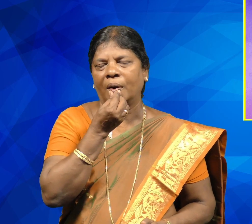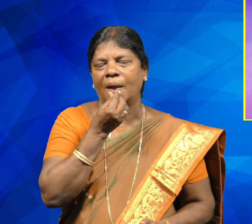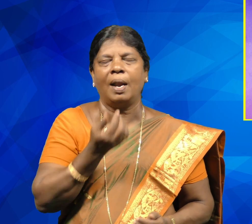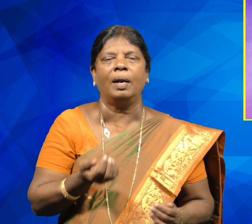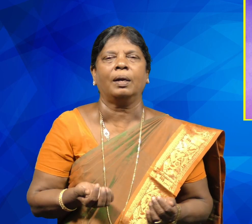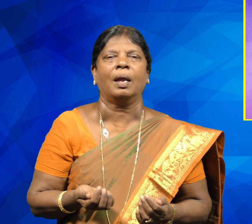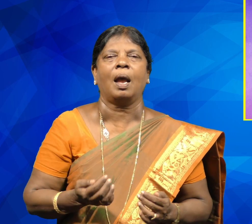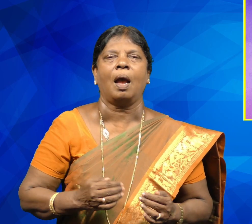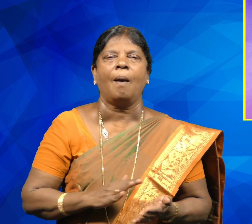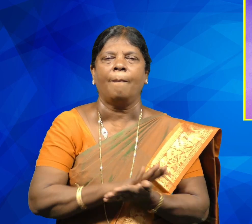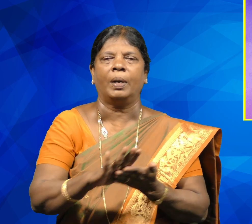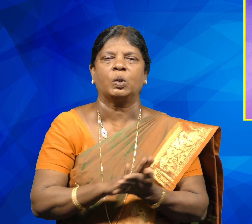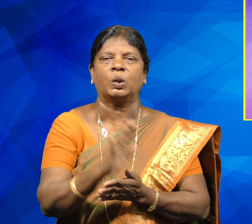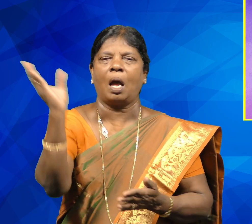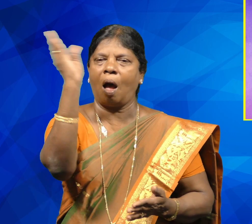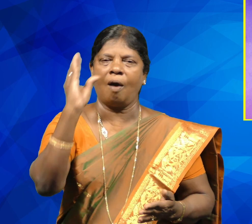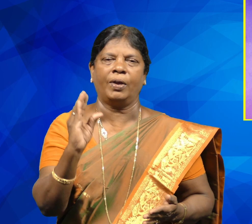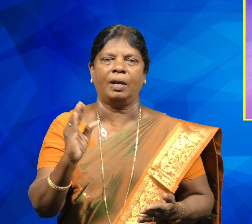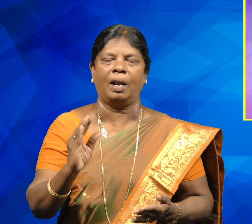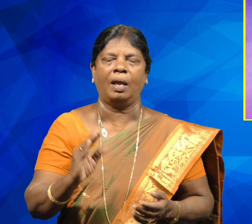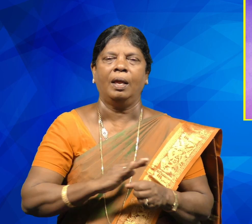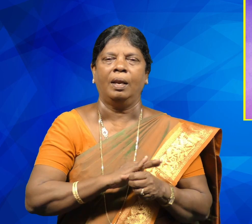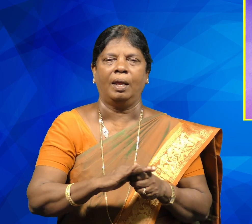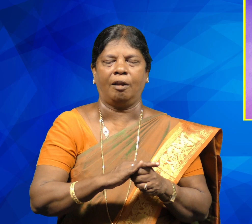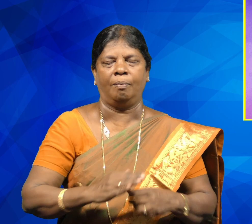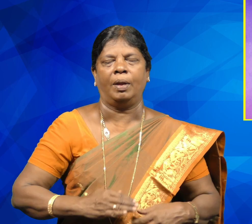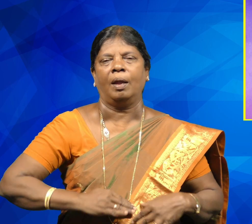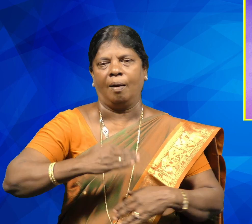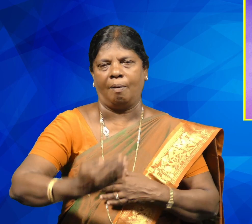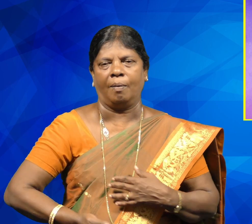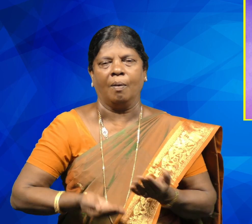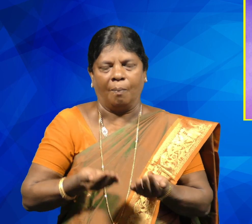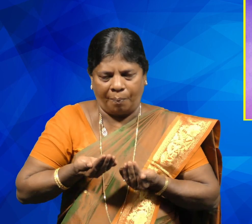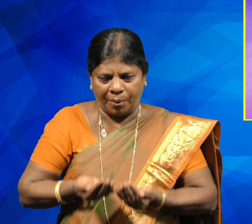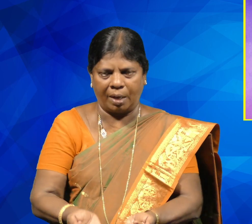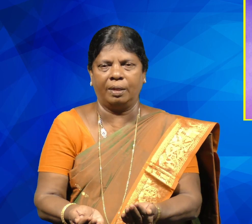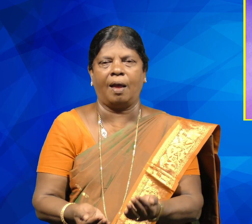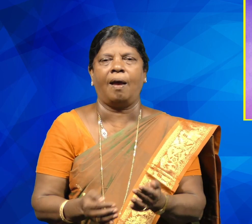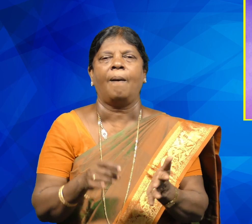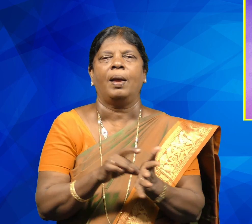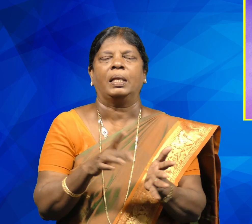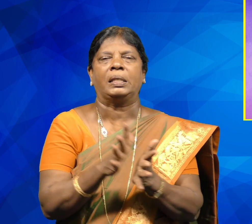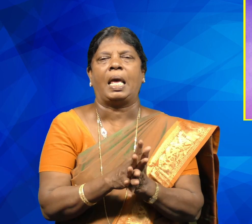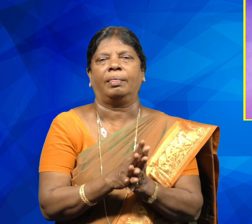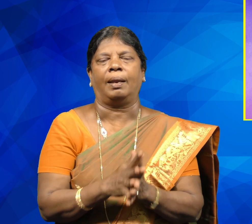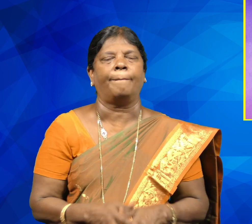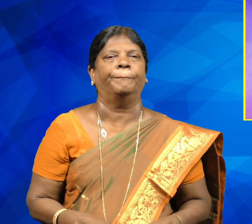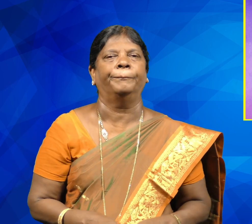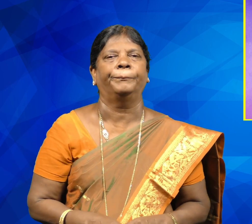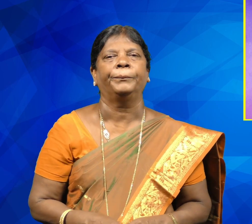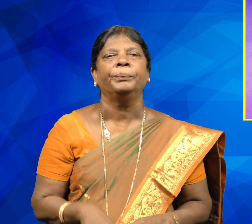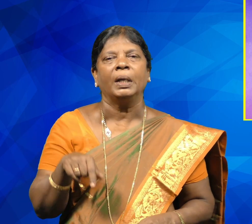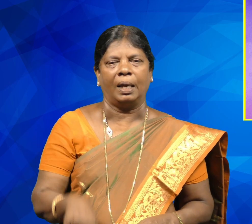ஒரு கன்னிகைக்கு அற்புதமாக தூய ஆவியானவராலே கருவுற்ற நிலைமையிலே மனிதனாக பிறந்தார். இது